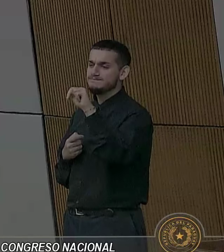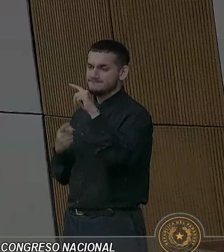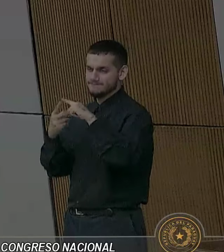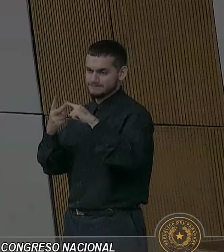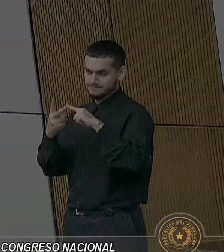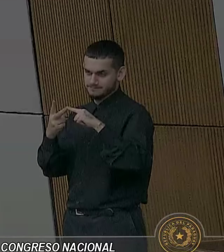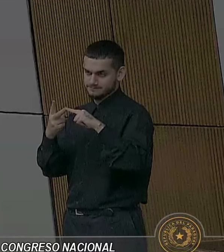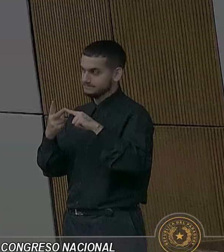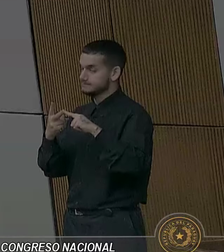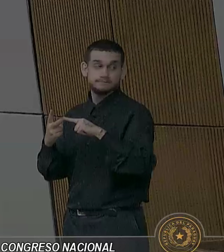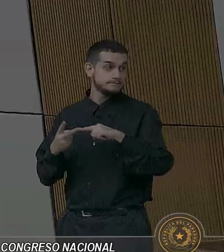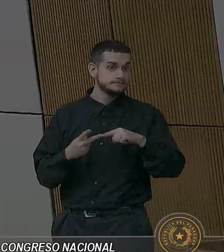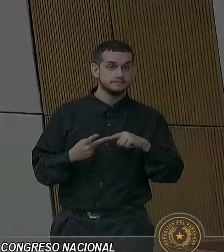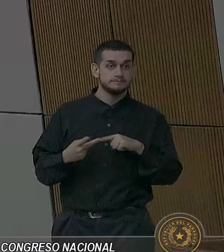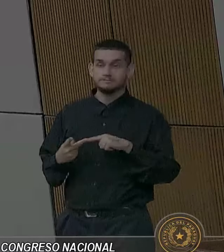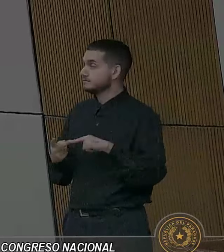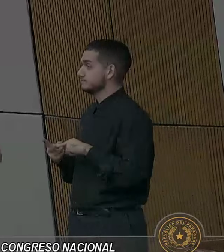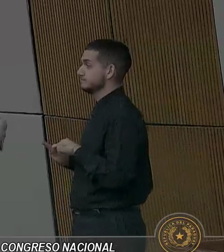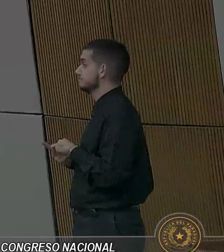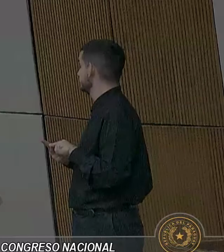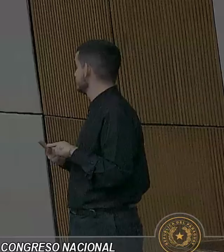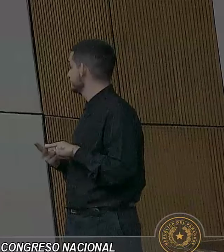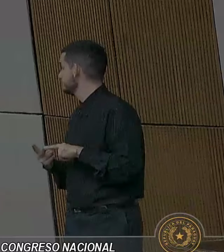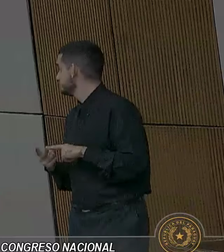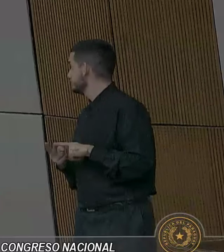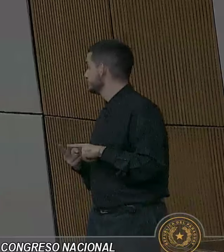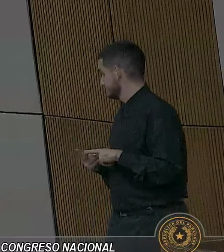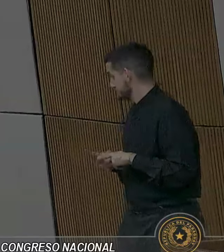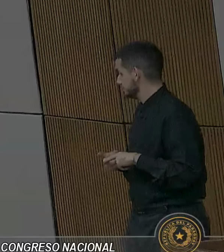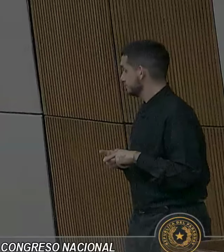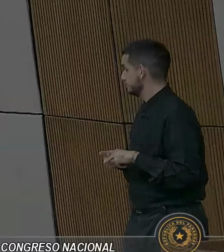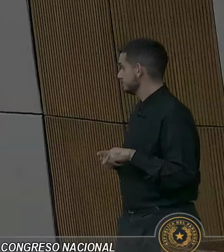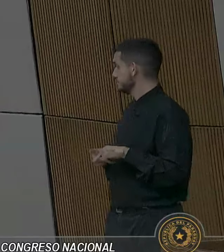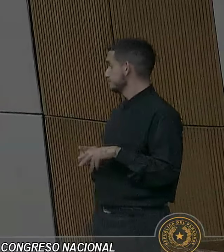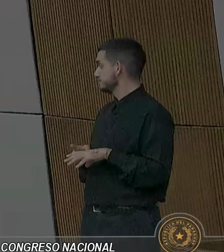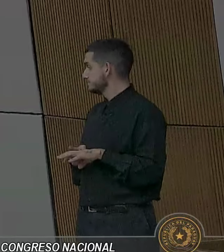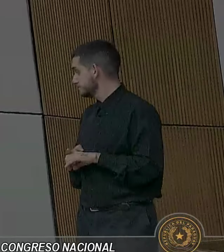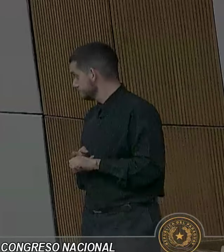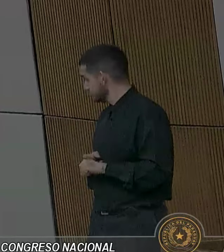Si puede levantar la mano. Ahí está. Ya es para el siguiente.